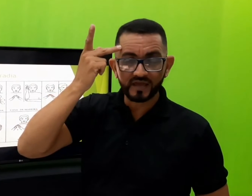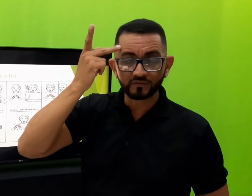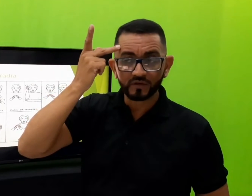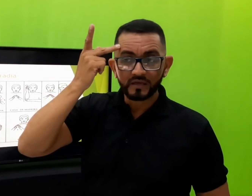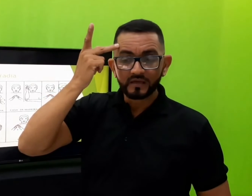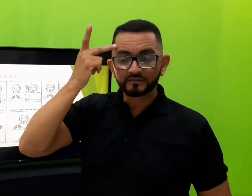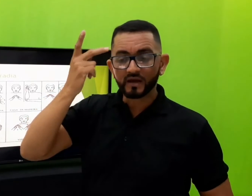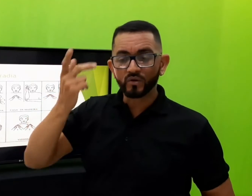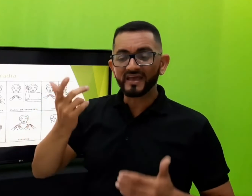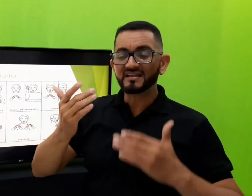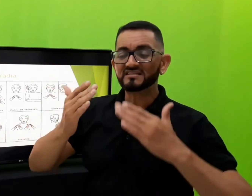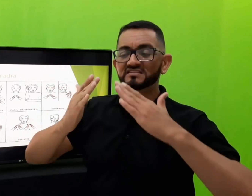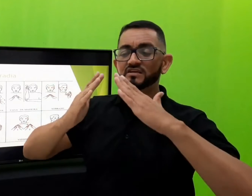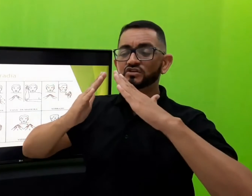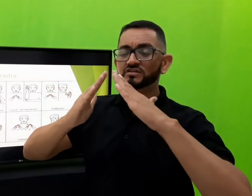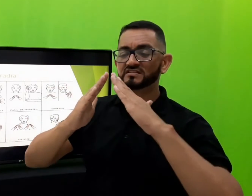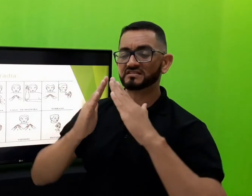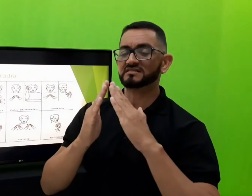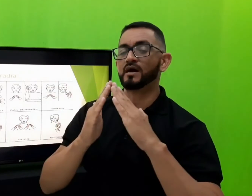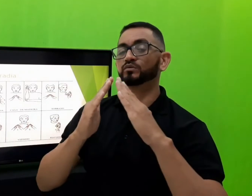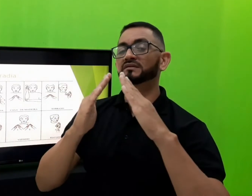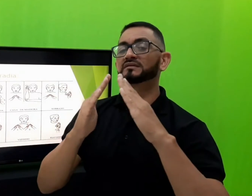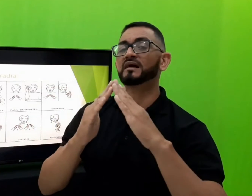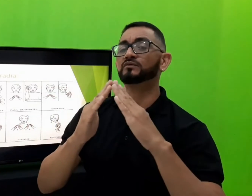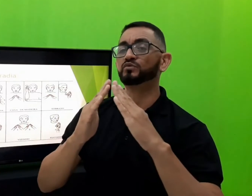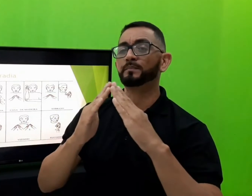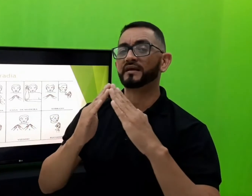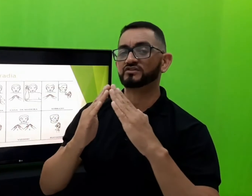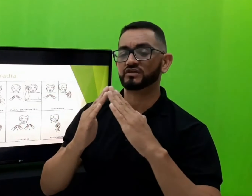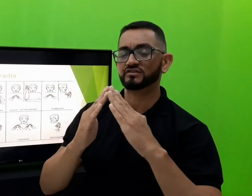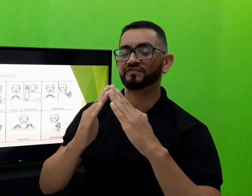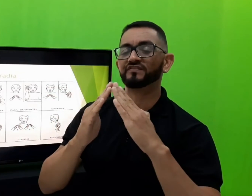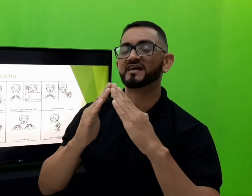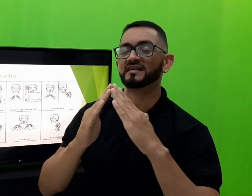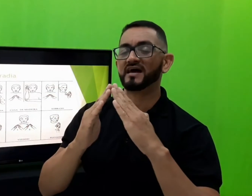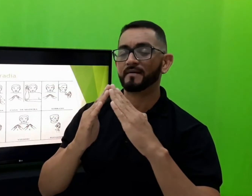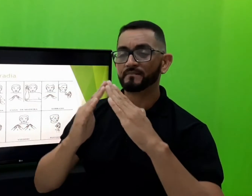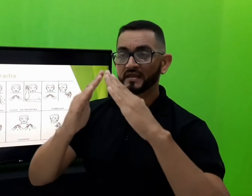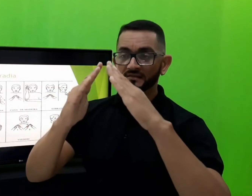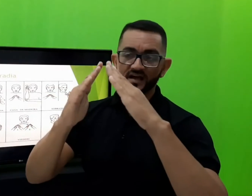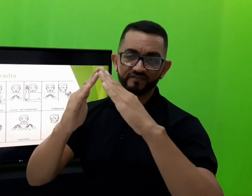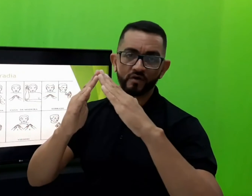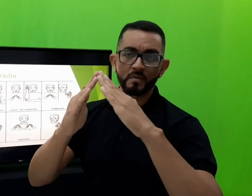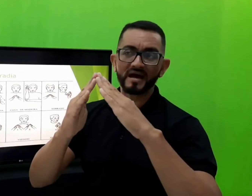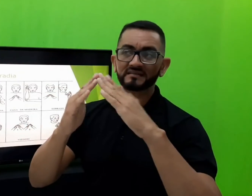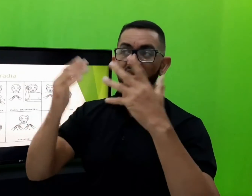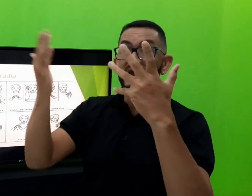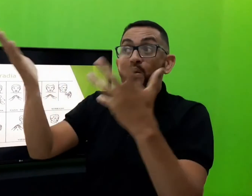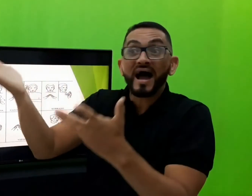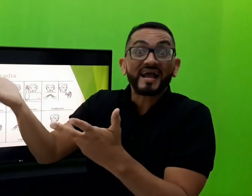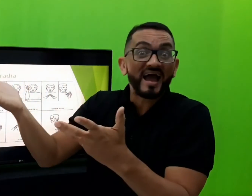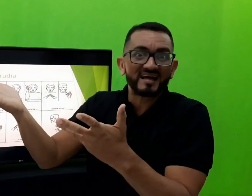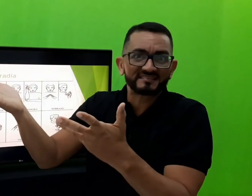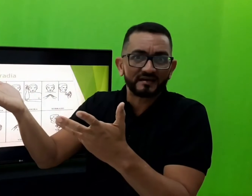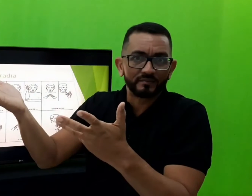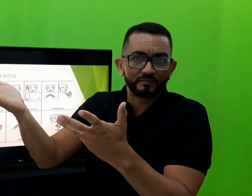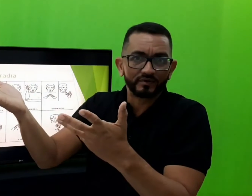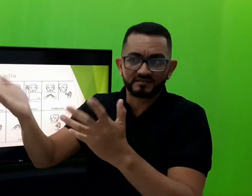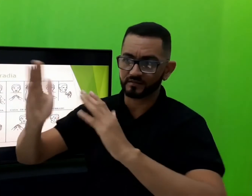certo? Então, ele existe esse sinal tanto para a gente falar na forma material, a casa, por exemplo,